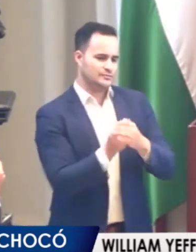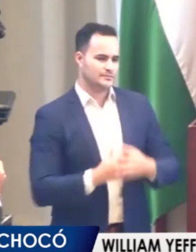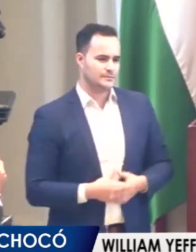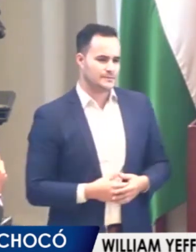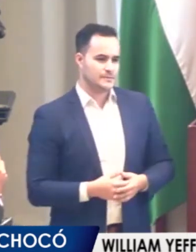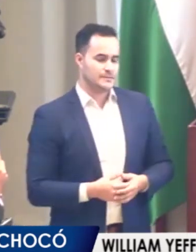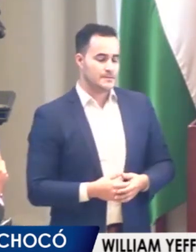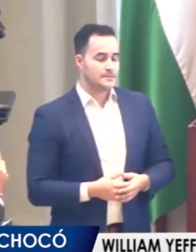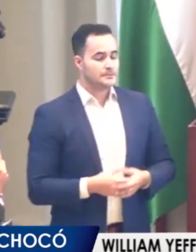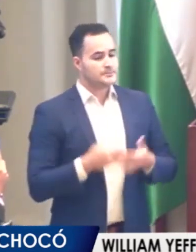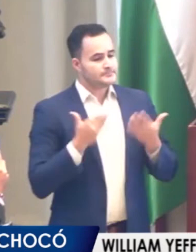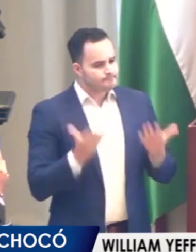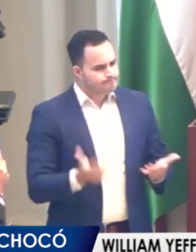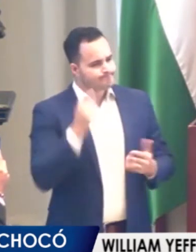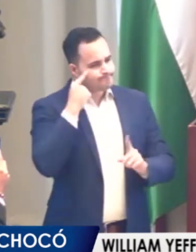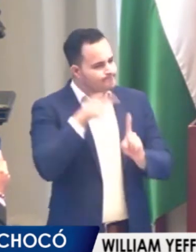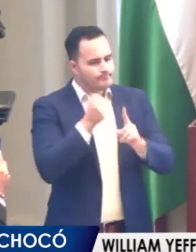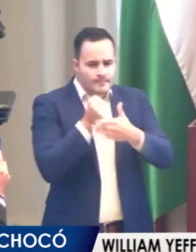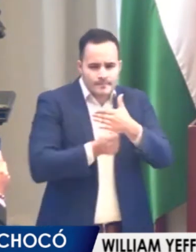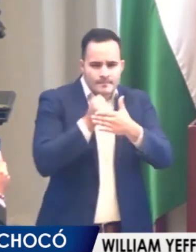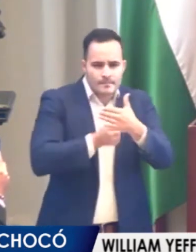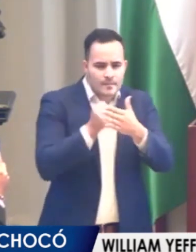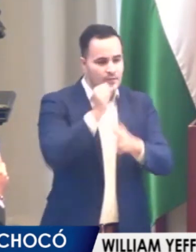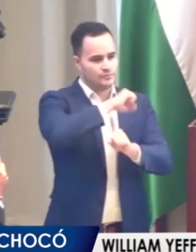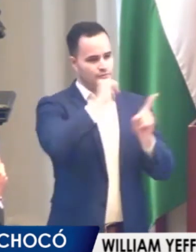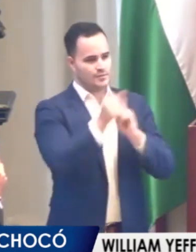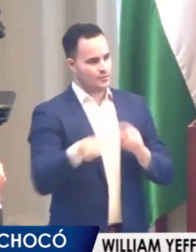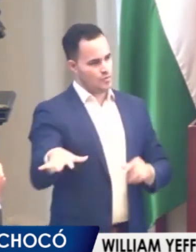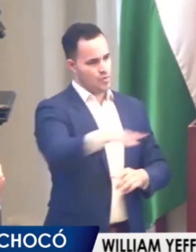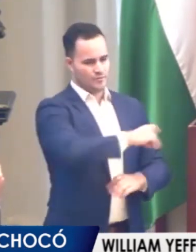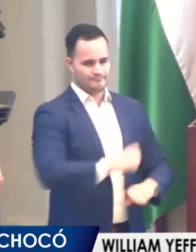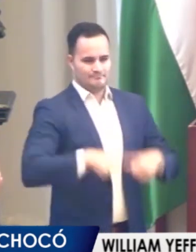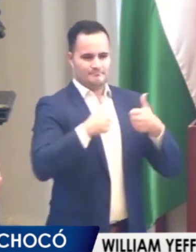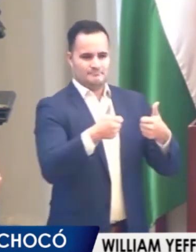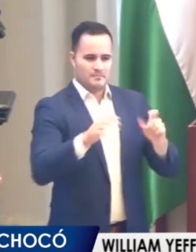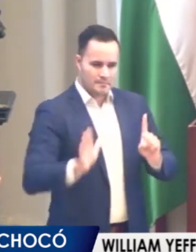en procura de una sociedad con bienestar y paz.